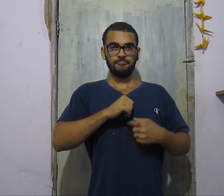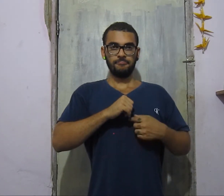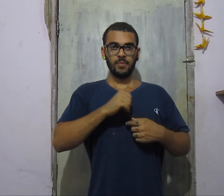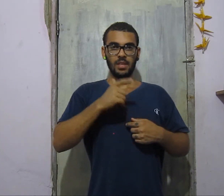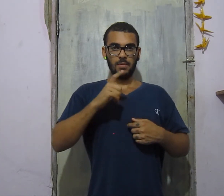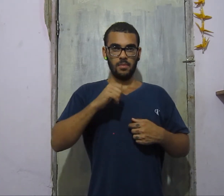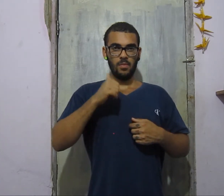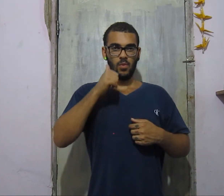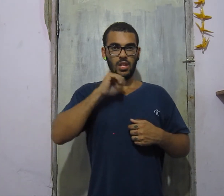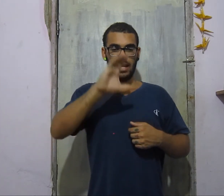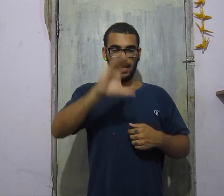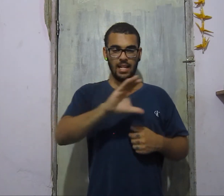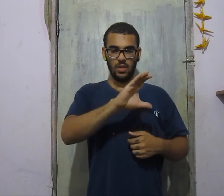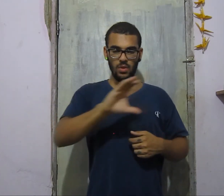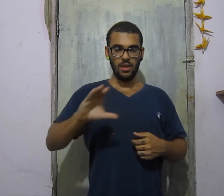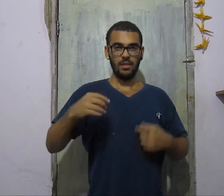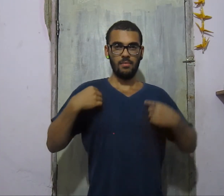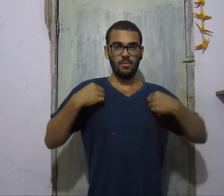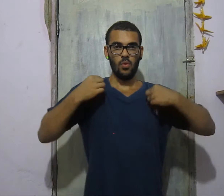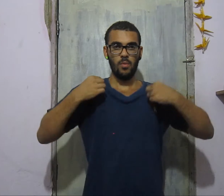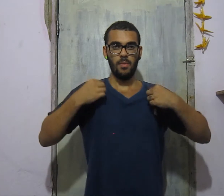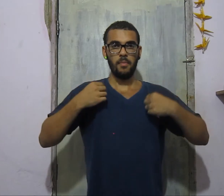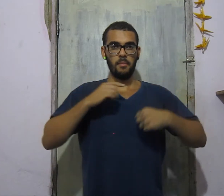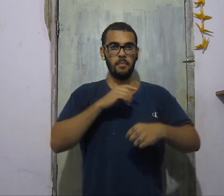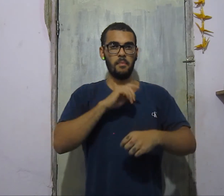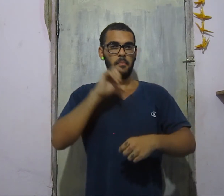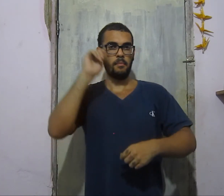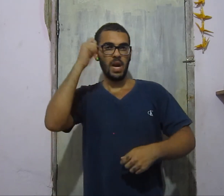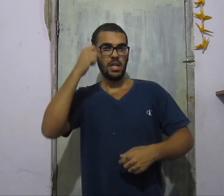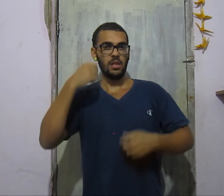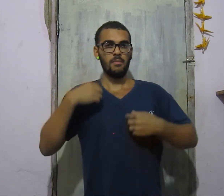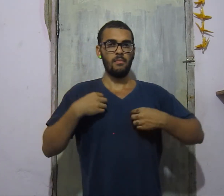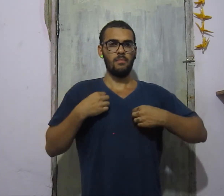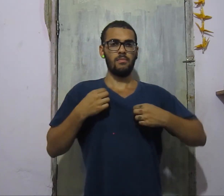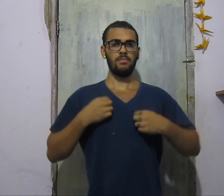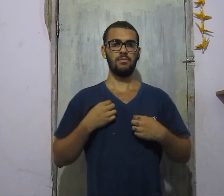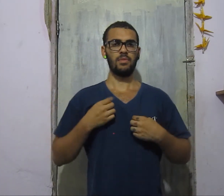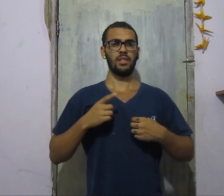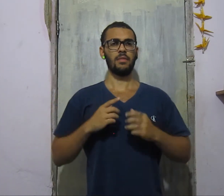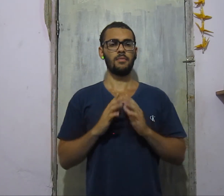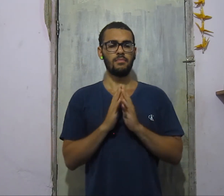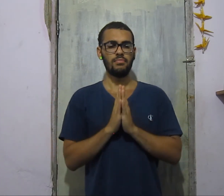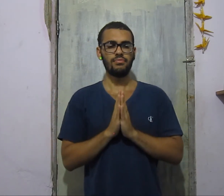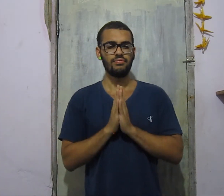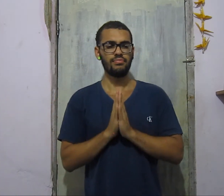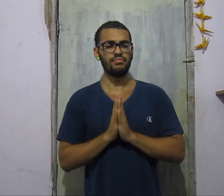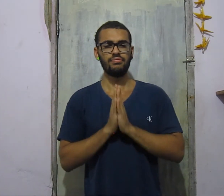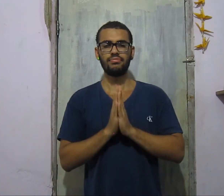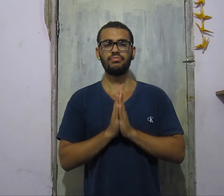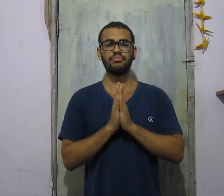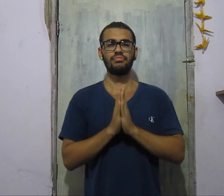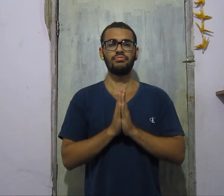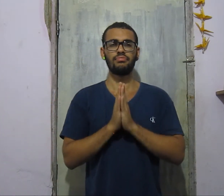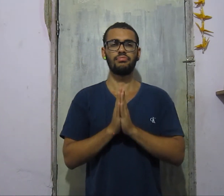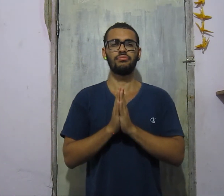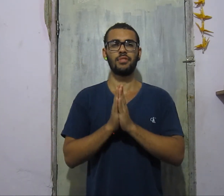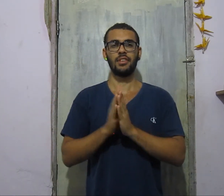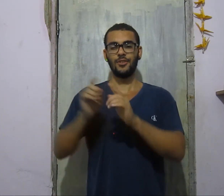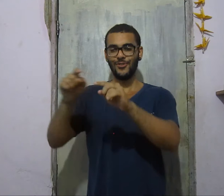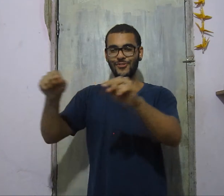onde as mulheres ficam da religião católica, sabe? Com roupas pretas.